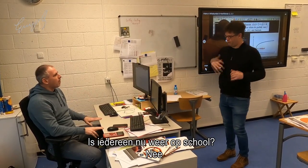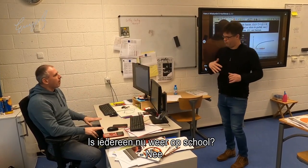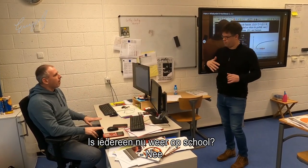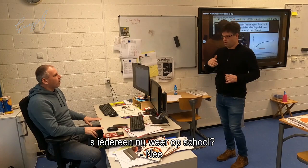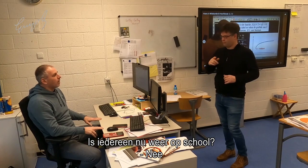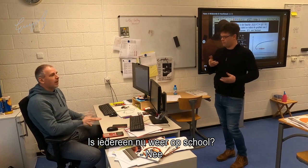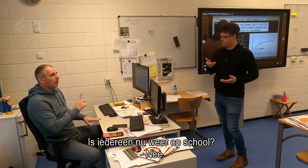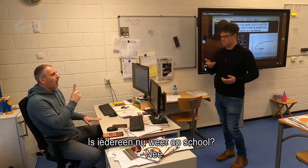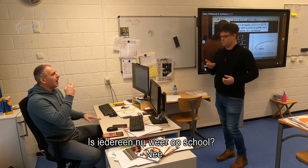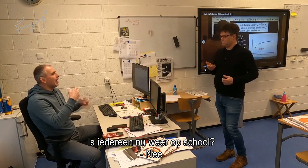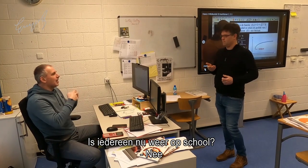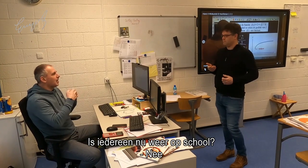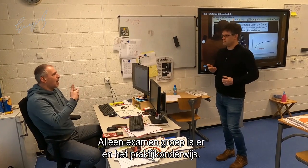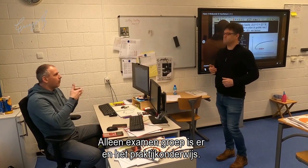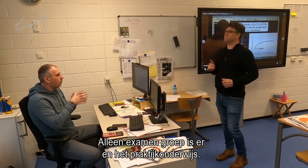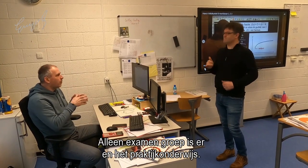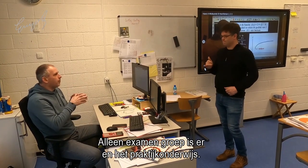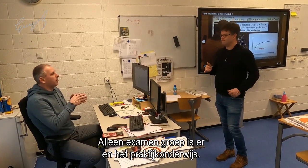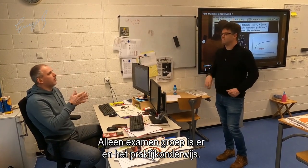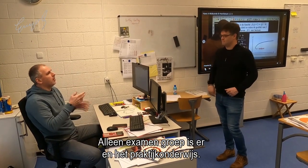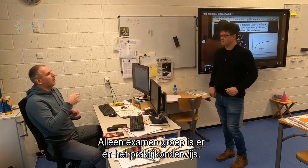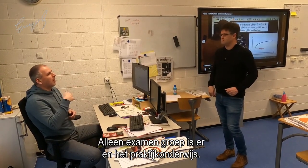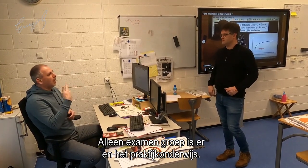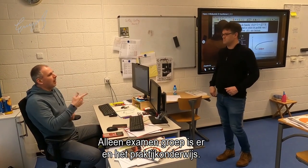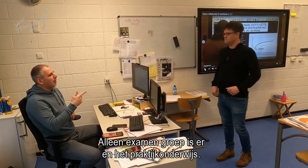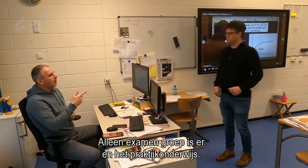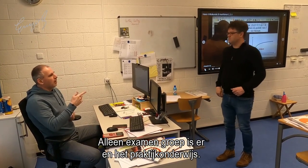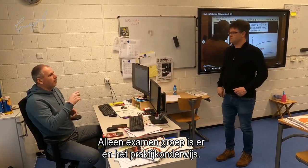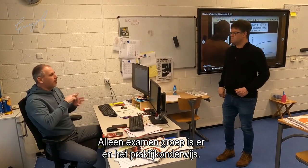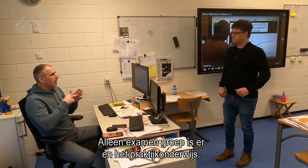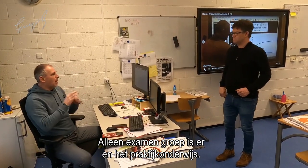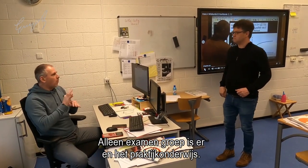weer op school? Nee. Alleen de examengroep is er en het praktijkonderwijs.